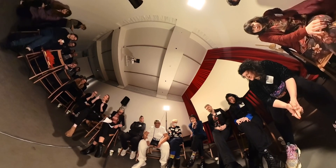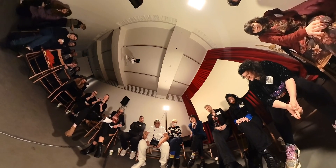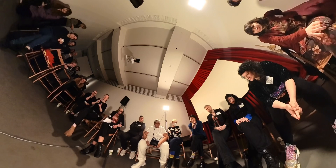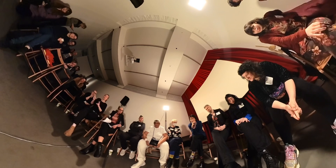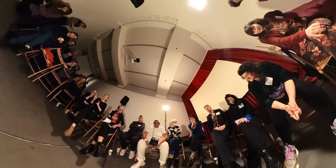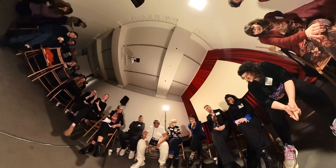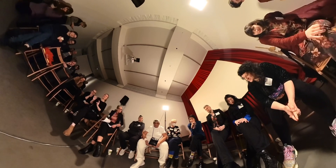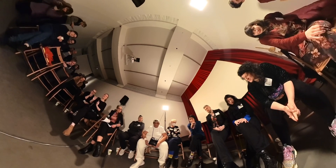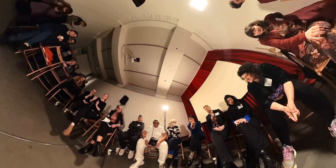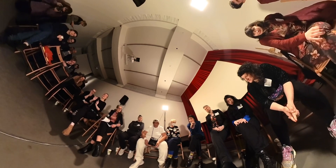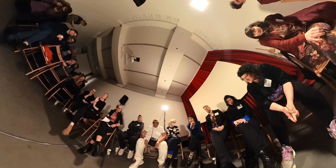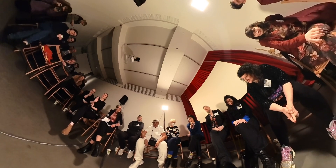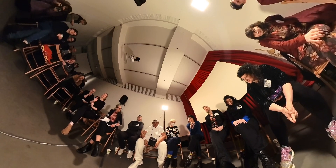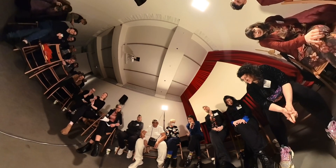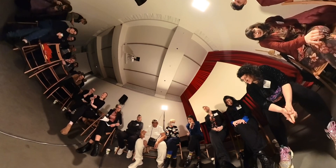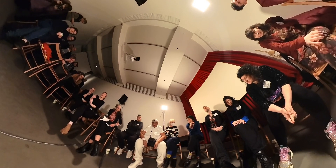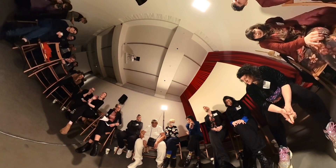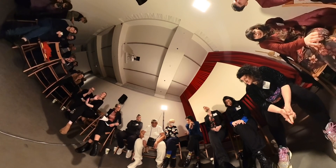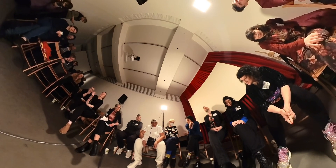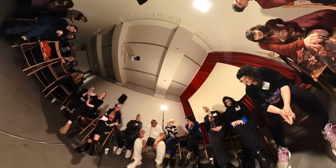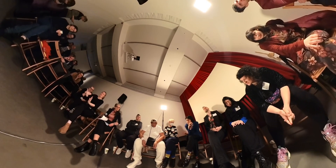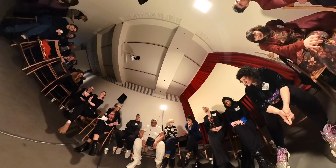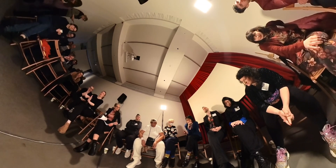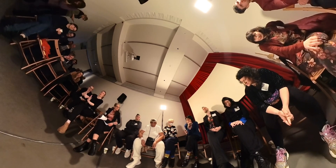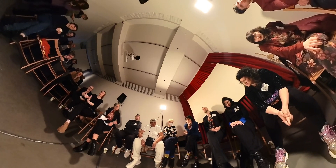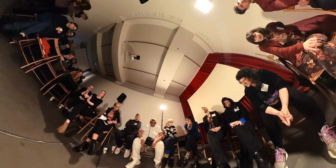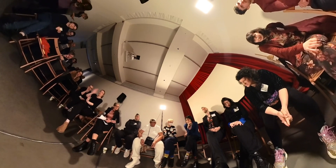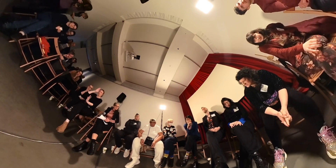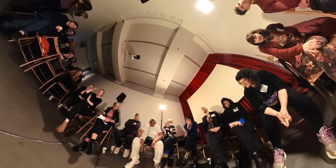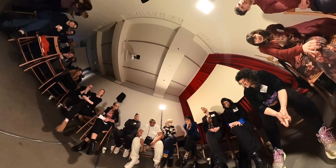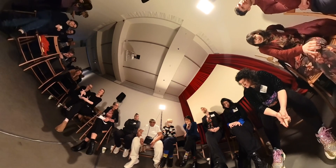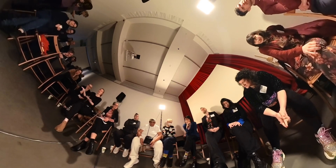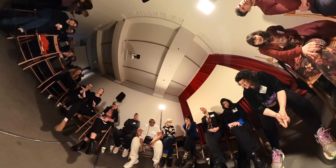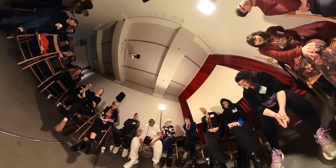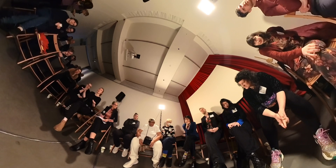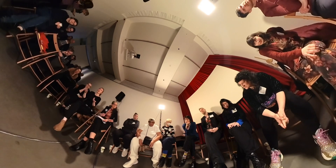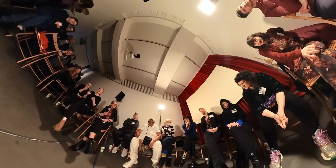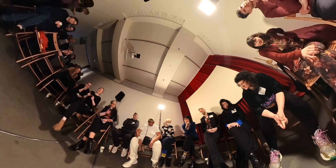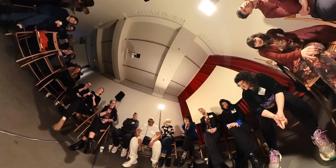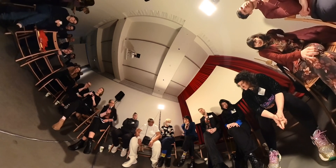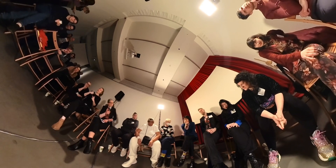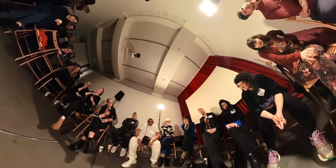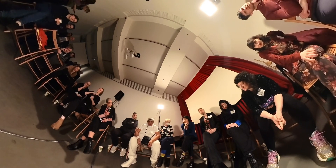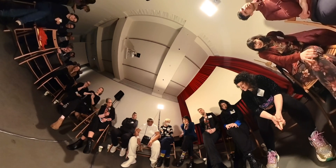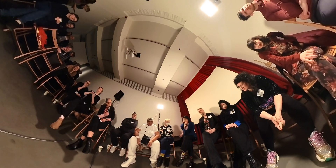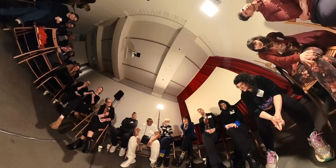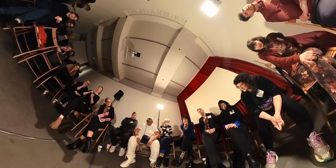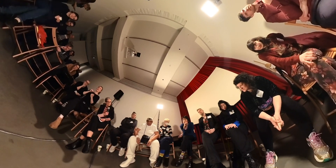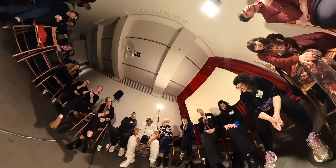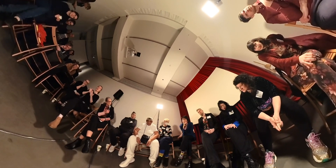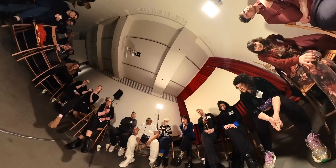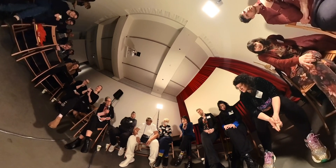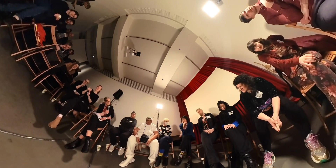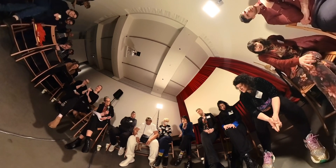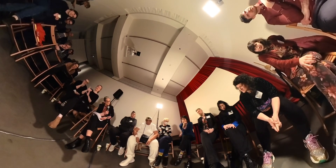vlastně začít, takže vlastně i nějaká vlastně třeba v mé praxi, co se vlastně jakoby dělo poslední dobou,